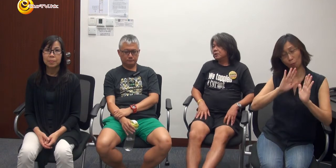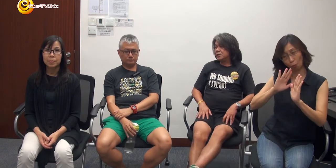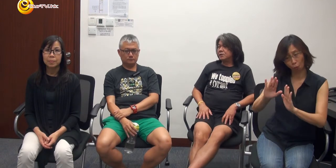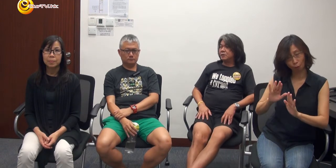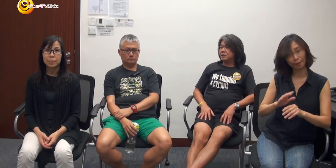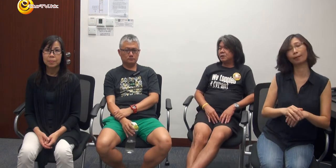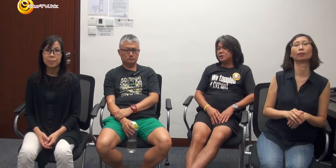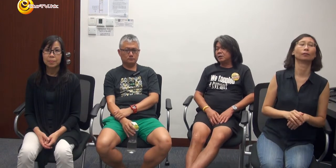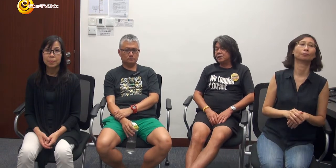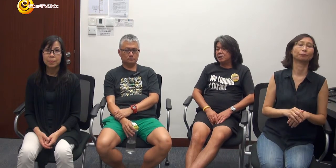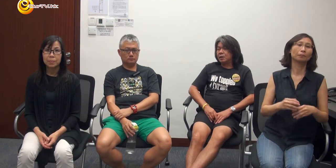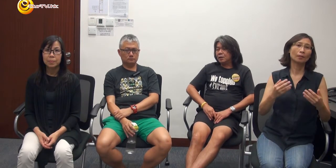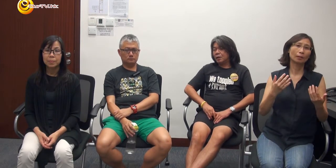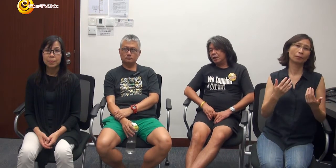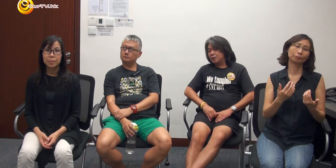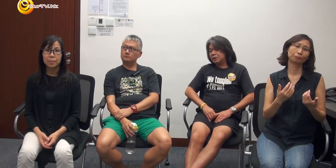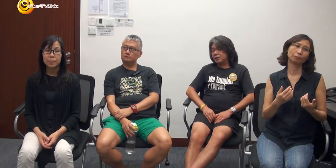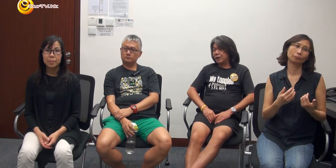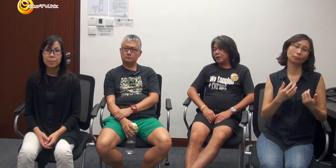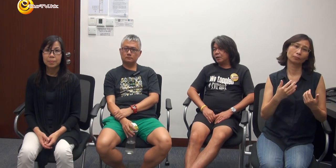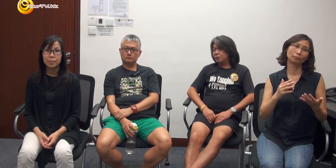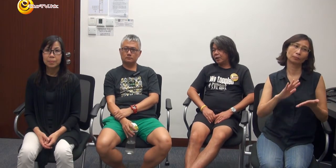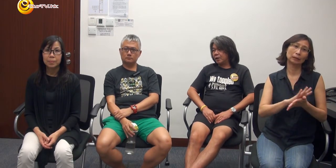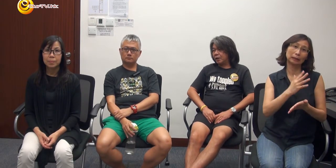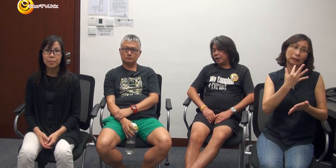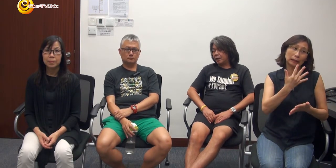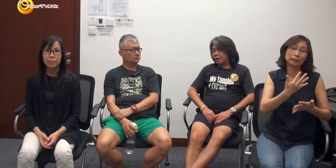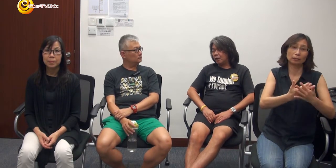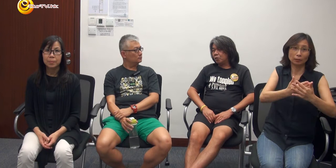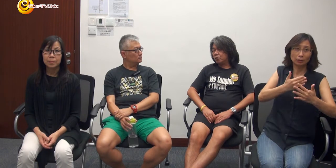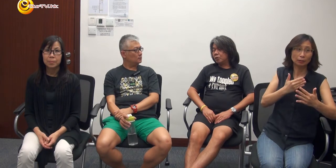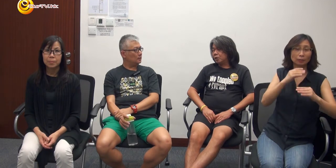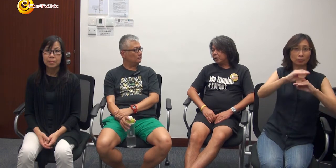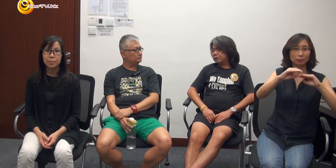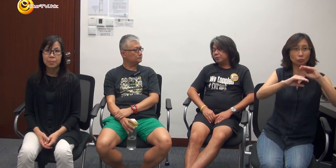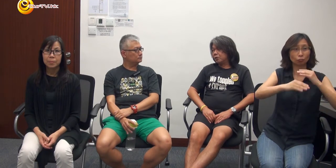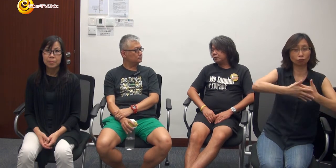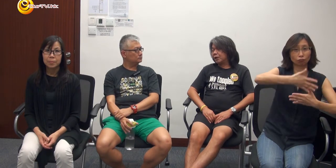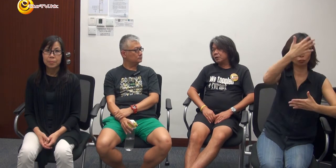之前之前起嘅樓起嘅樓咪嚴咯，咁但係